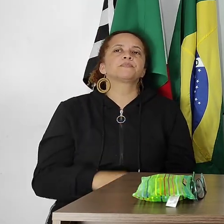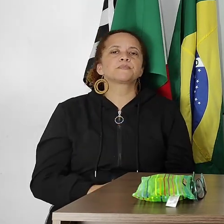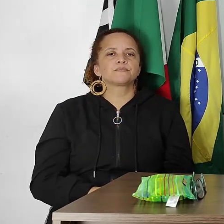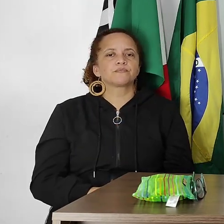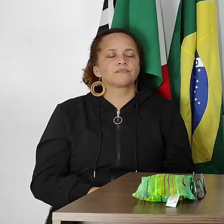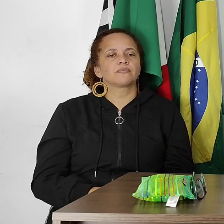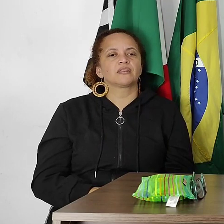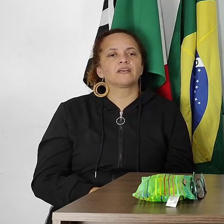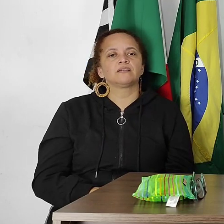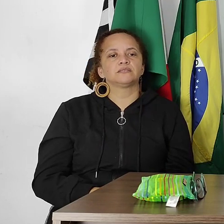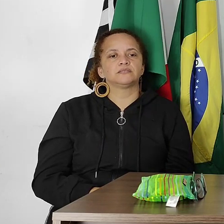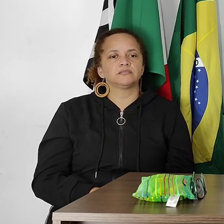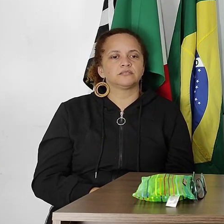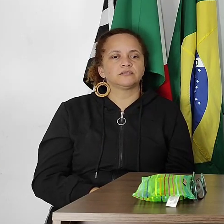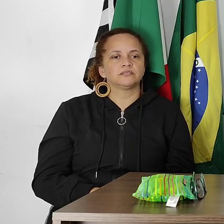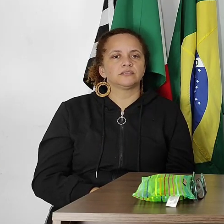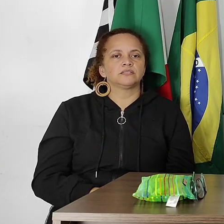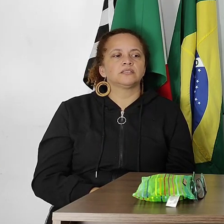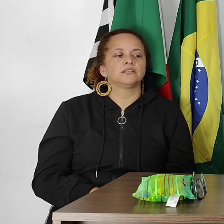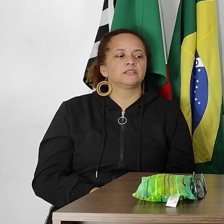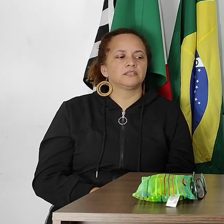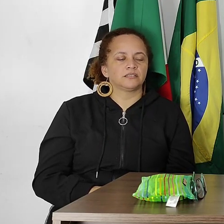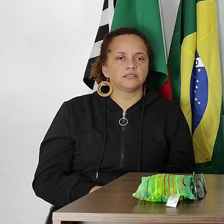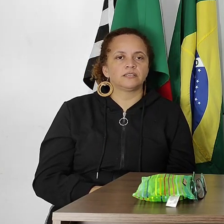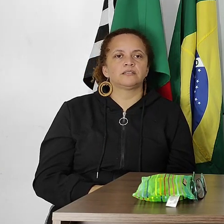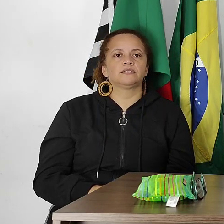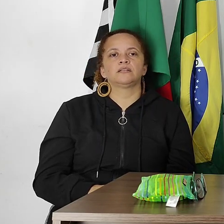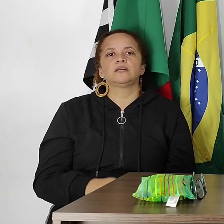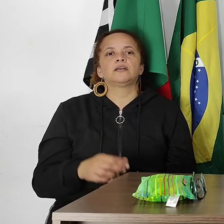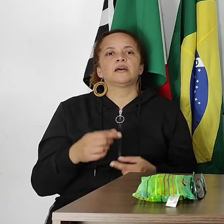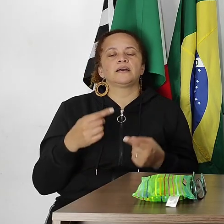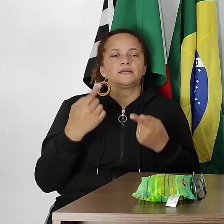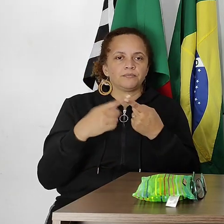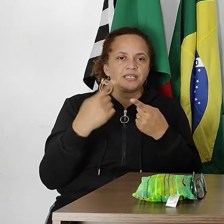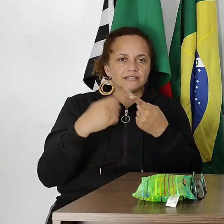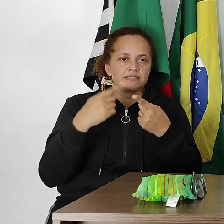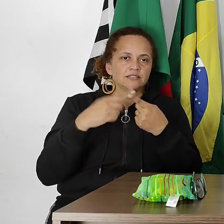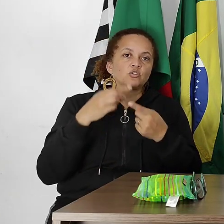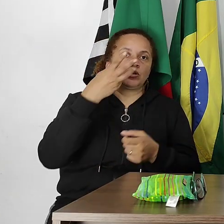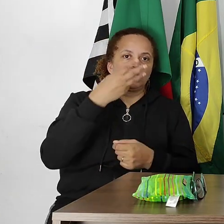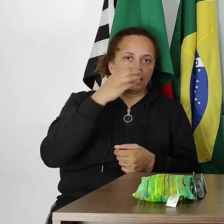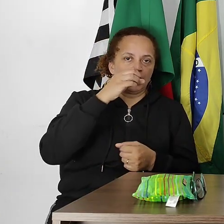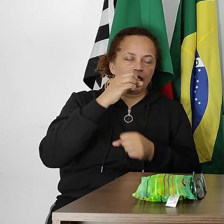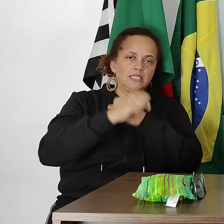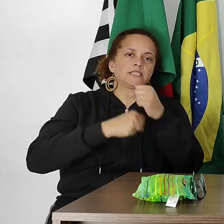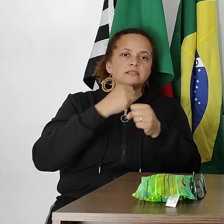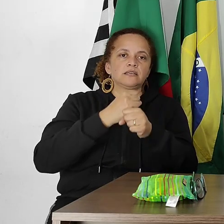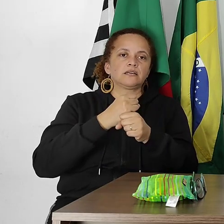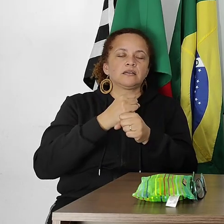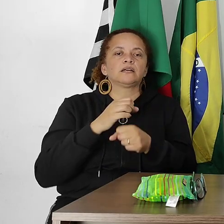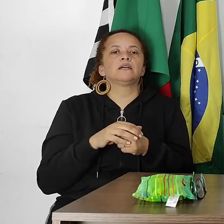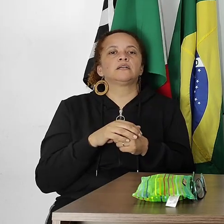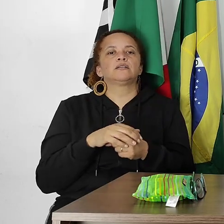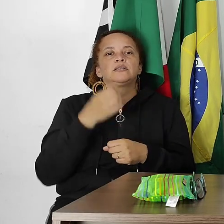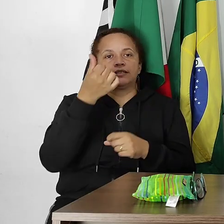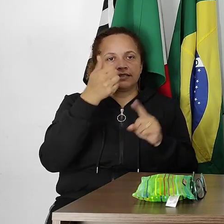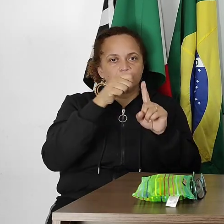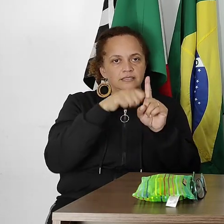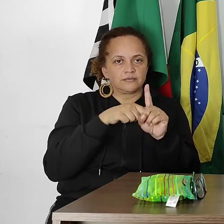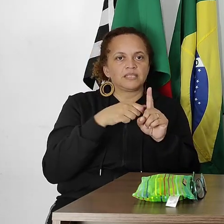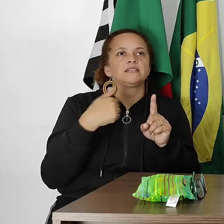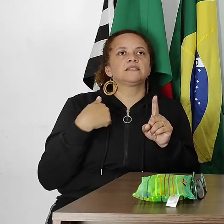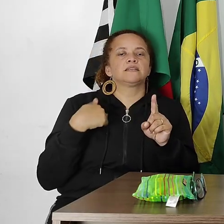perdão, 3 anos e meio, né, fazendo tratamento com psiquiatria, né, porque